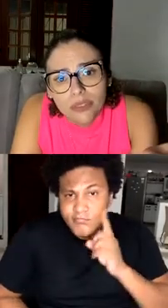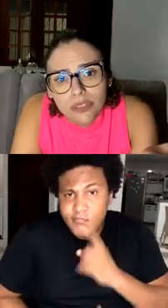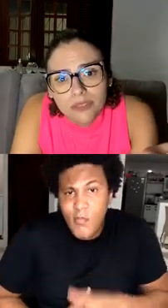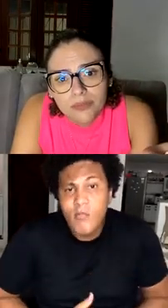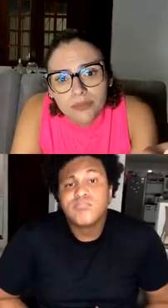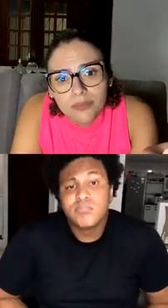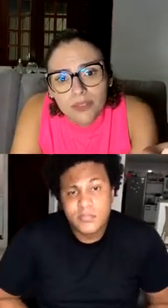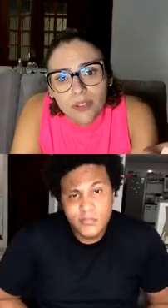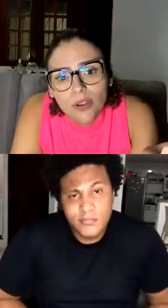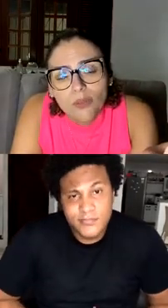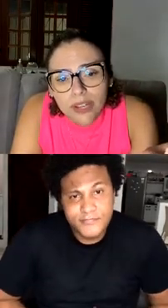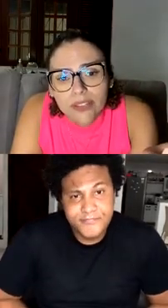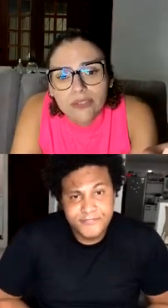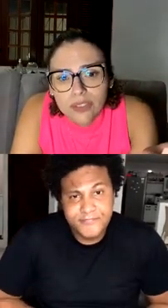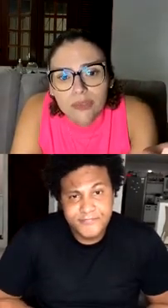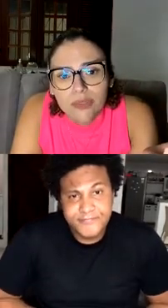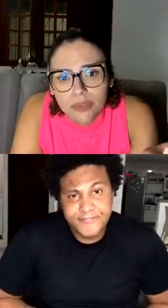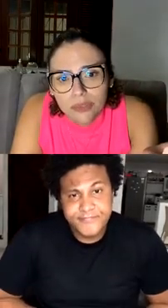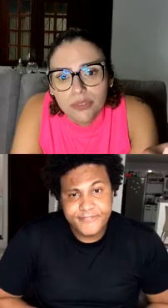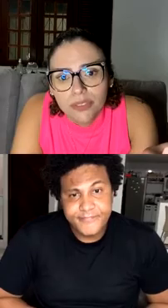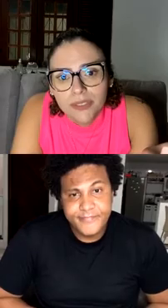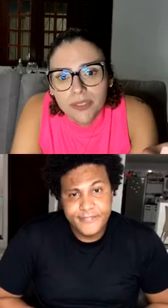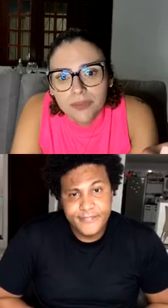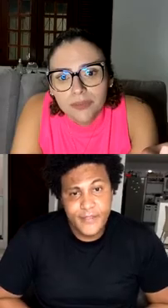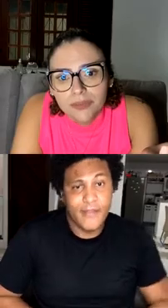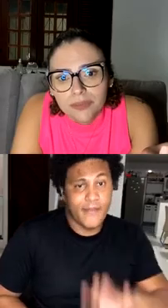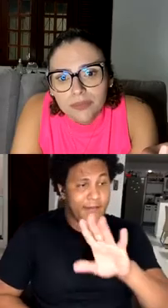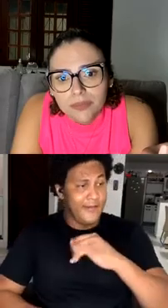surdo? Como é que funciona para o surdo?